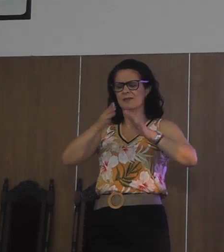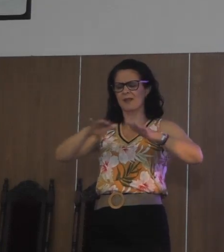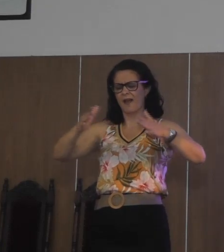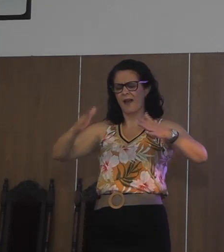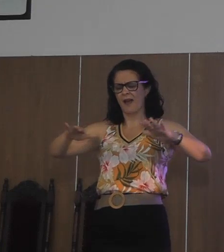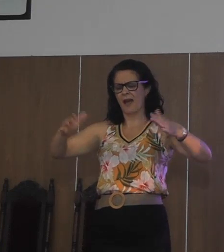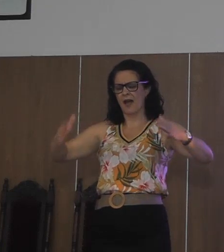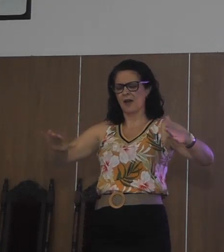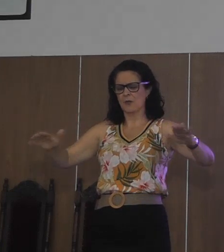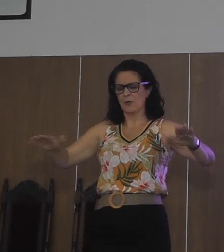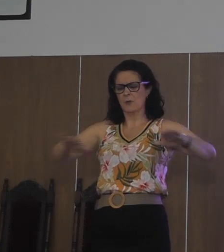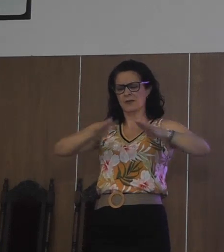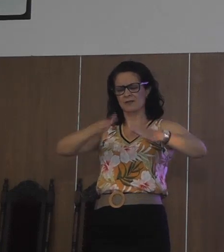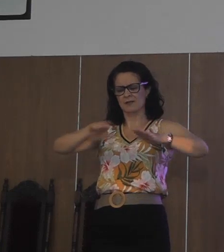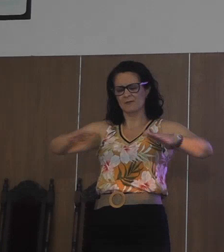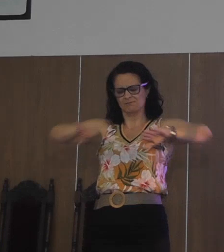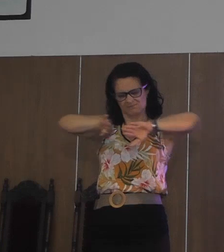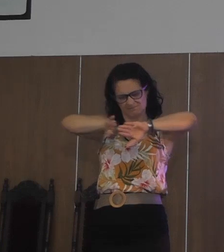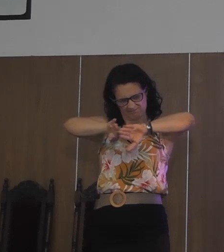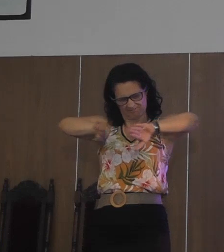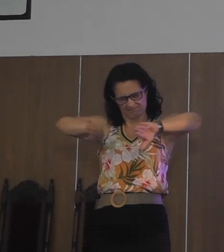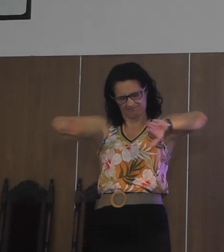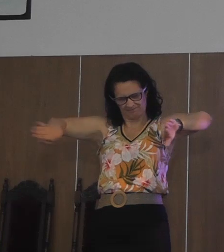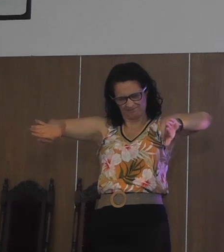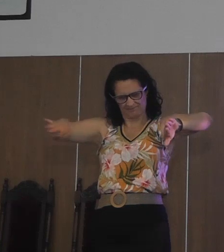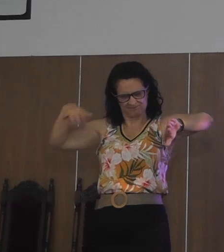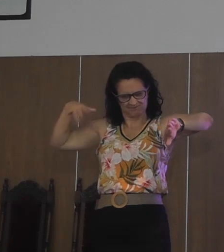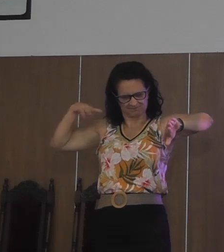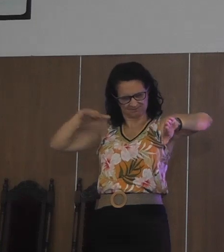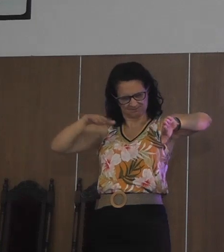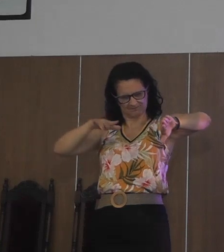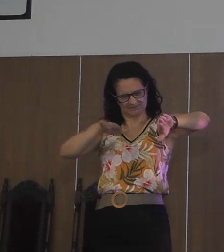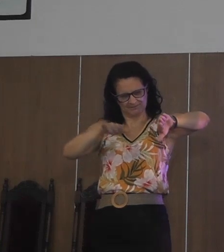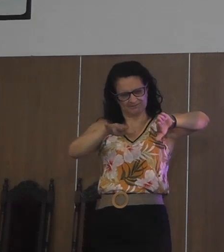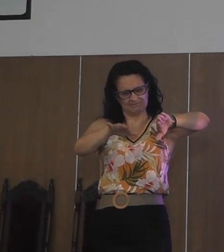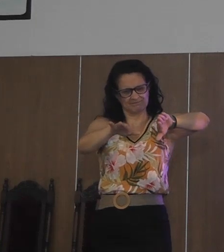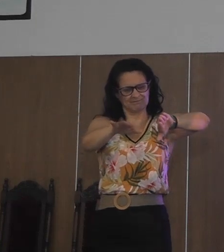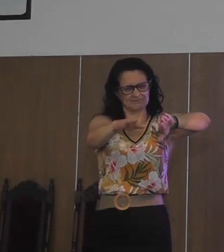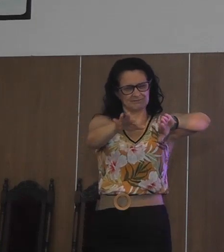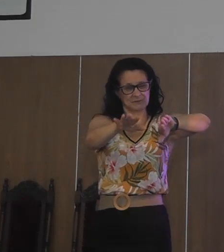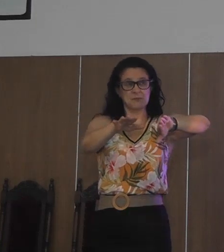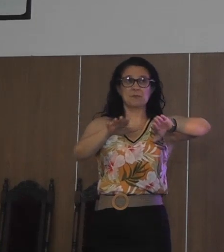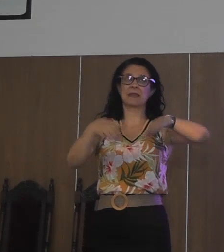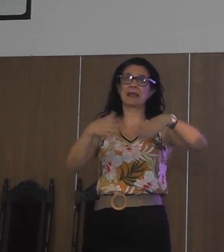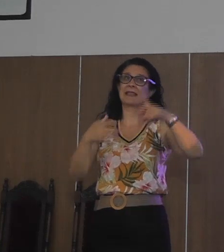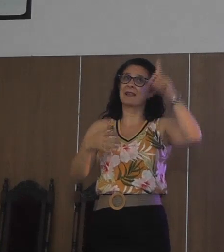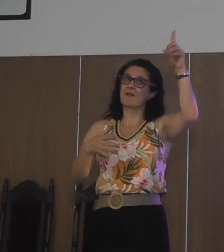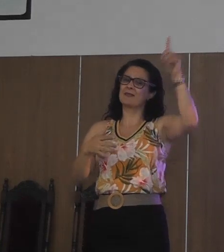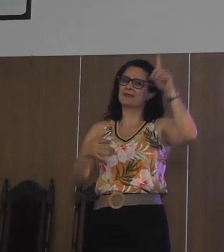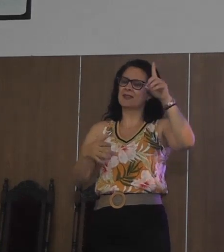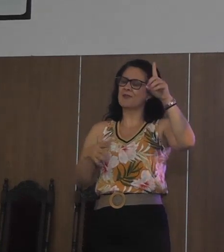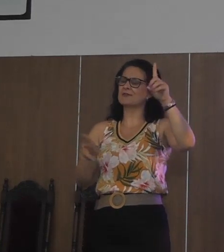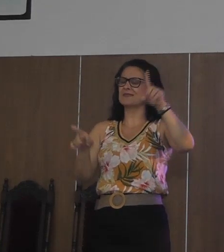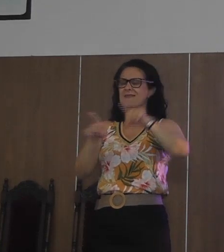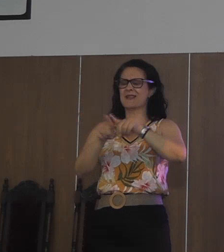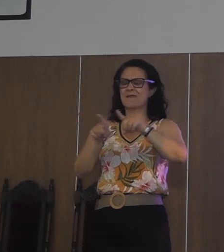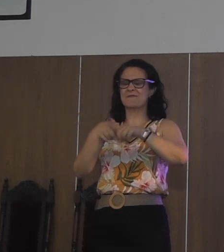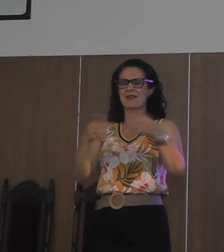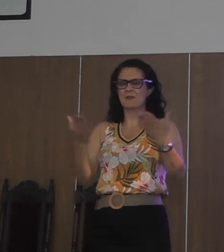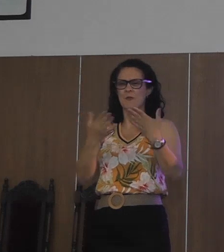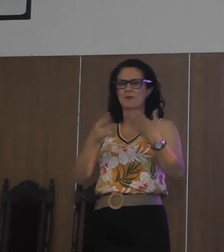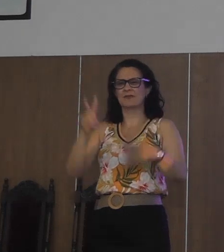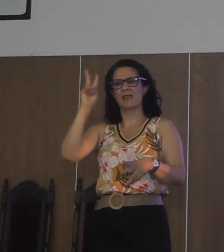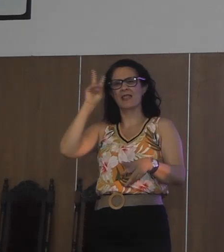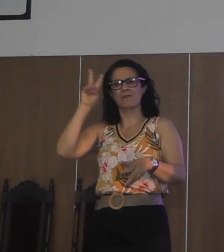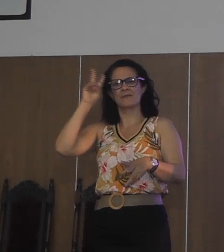E Deus nessa noite está lembrando a gente, é para ter essa fé dentro do coração, deixa queimar dentro do coração essa